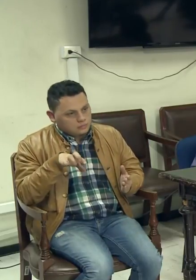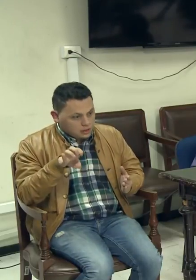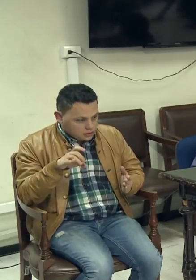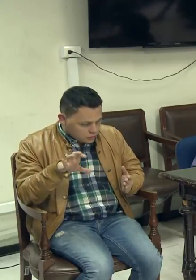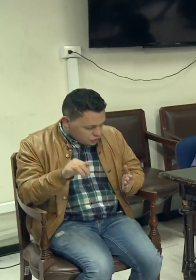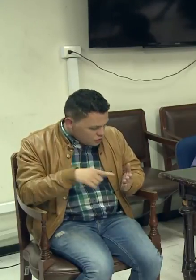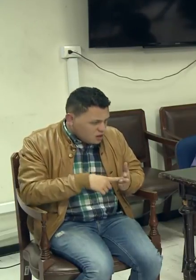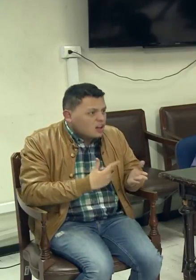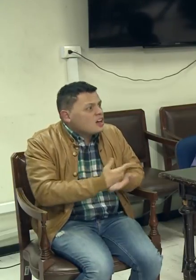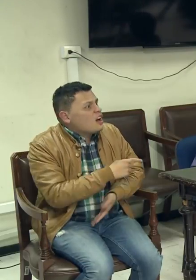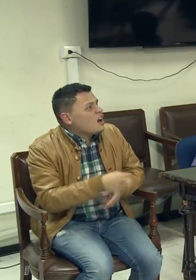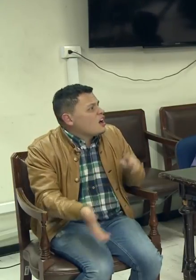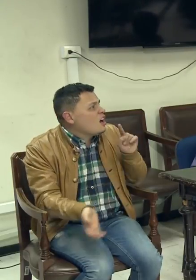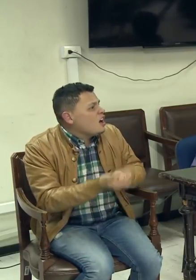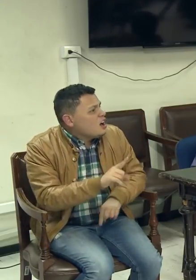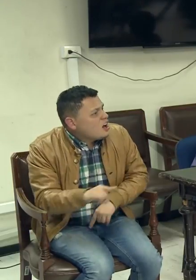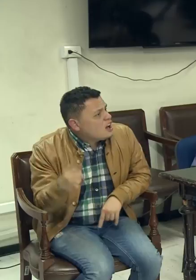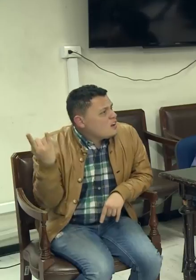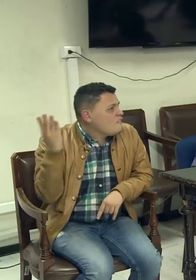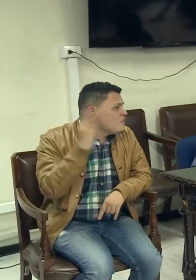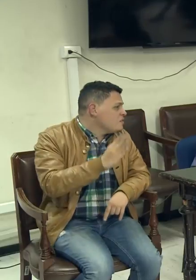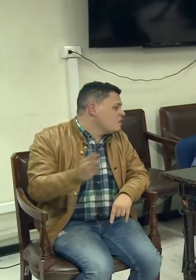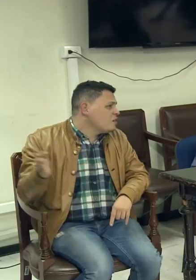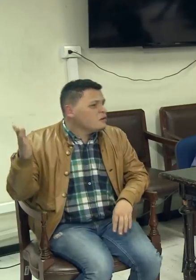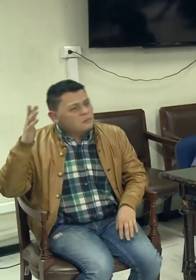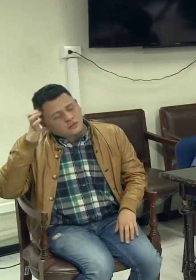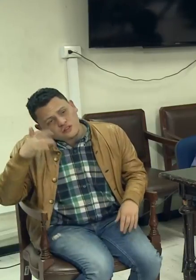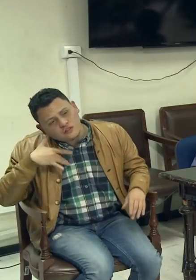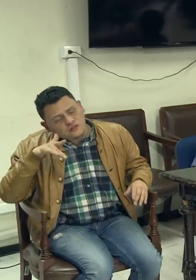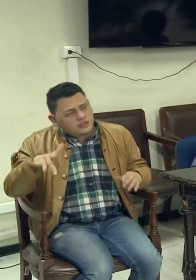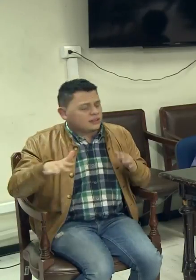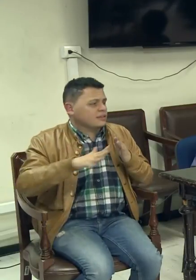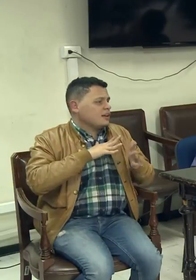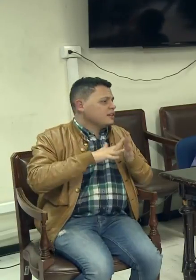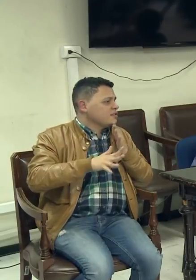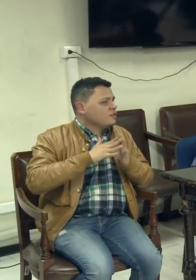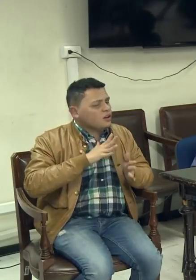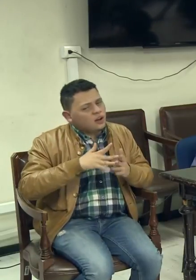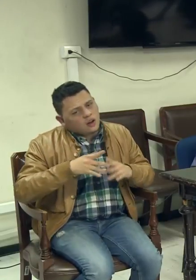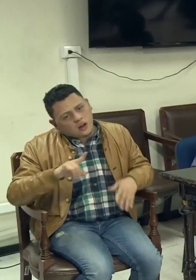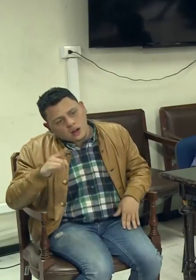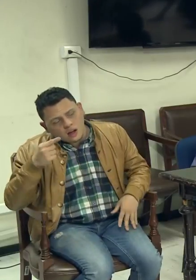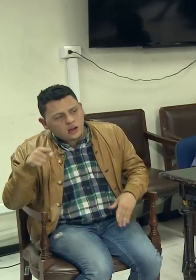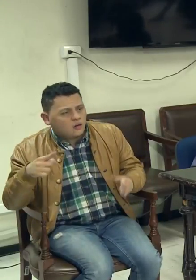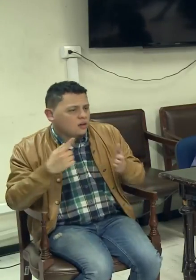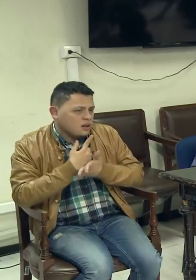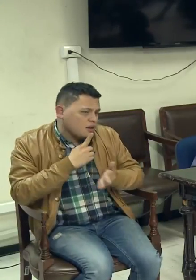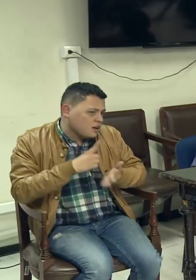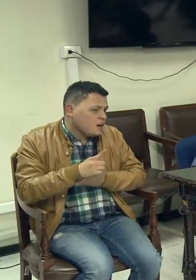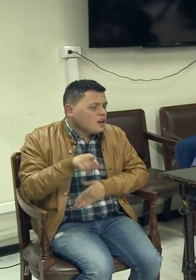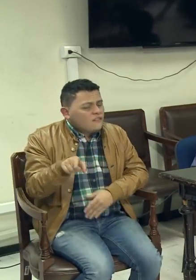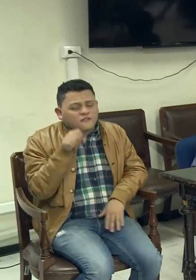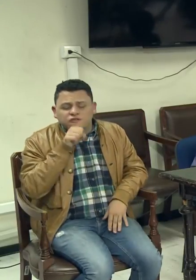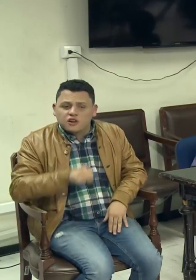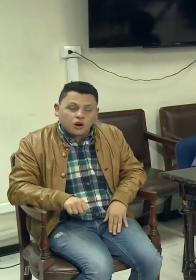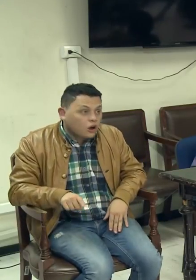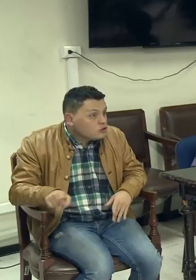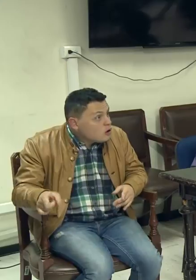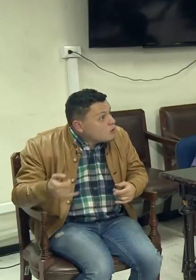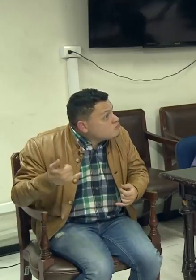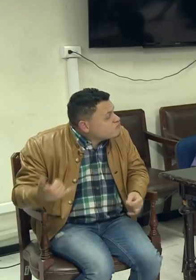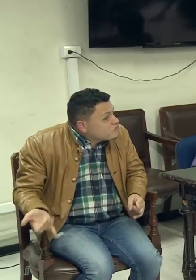y me encontré este libro en una biblioteca, porque fui al centro y había una una librería de viejos y miren que y